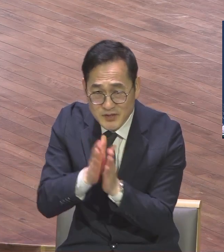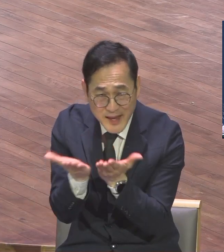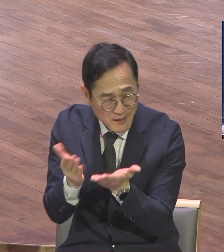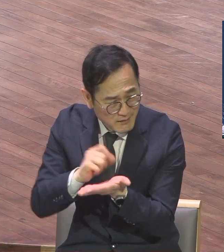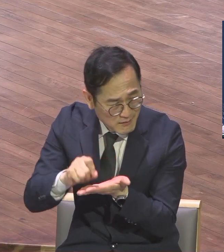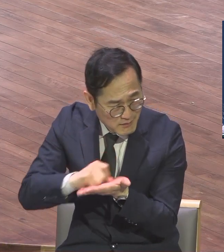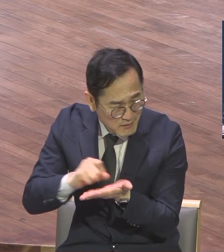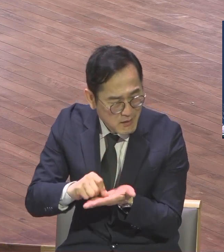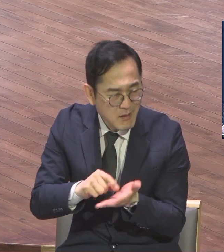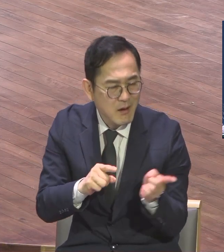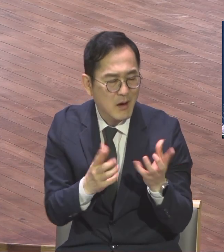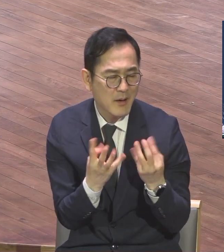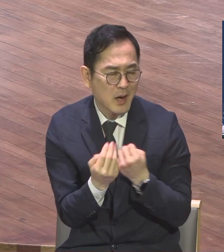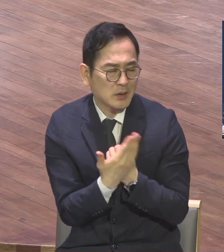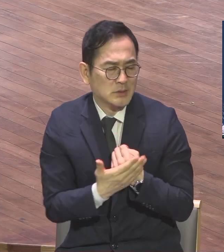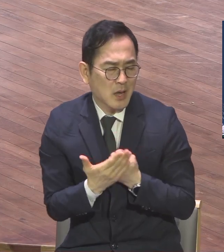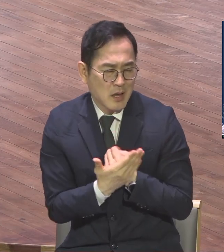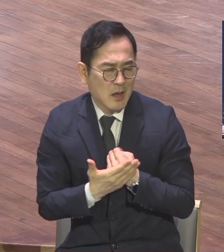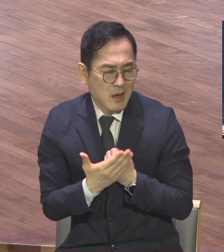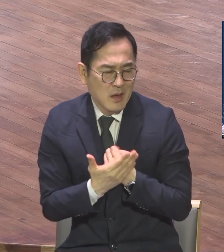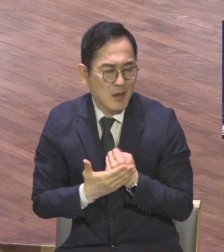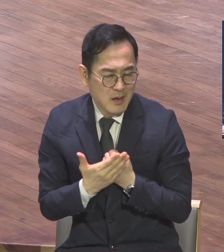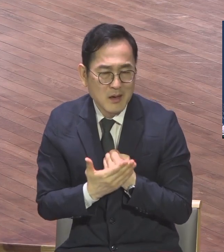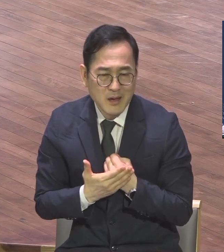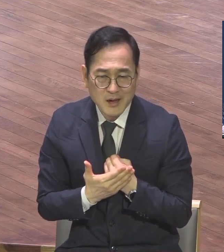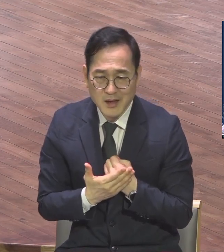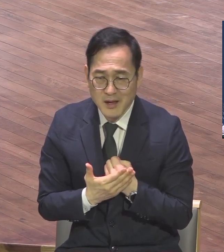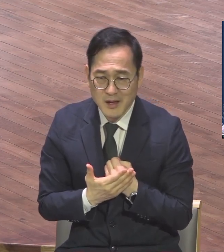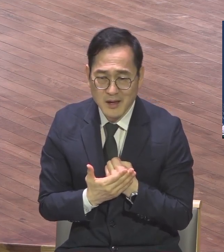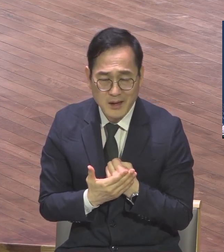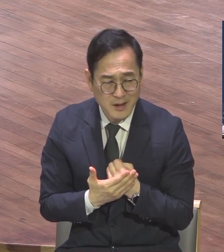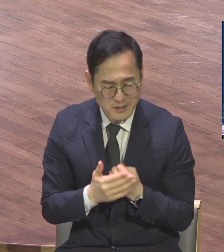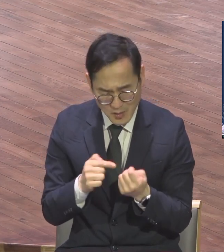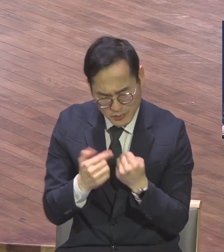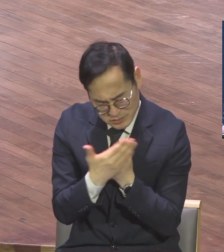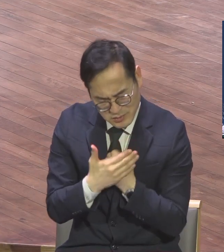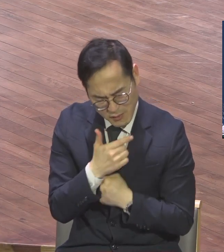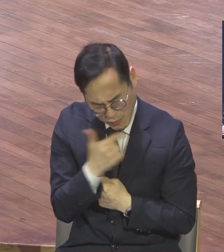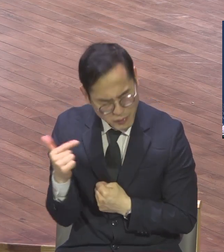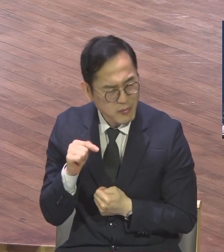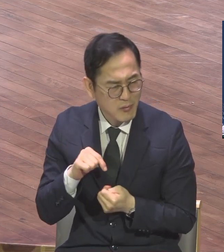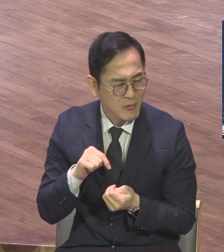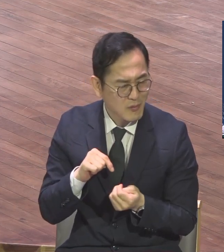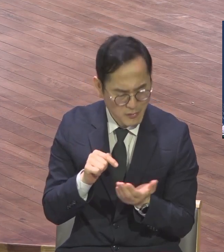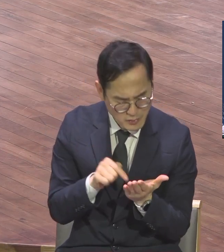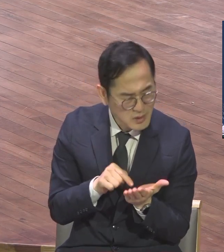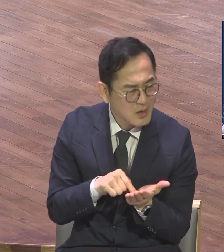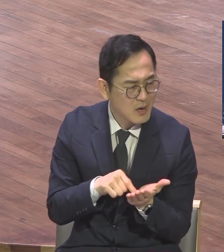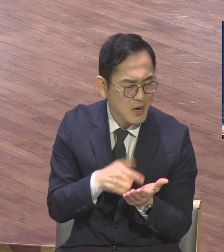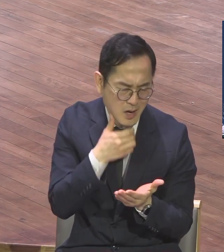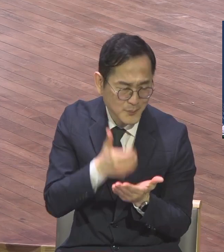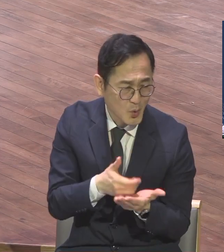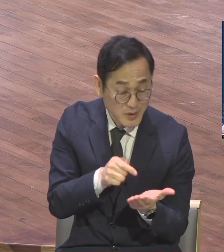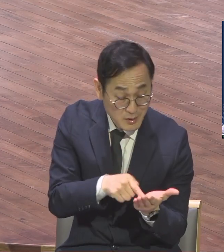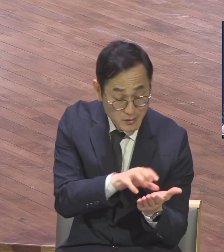설교집 너무 많은 은혜를 받았습니다. 제가 너무 은혜가 되어서 전문을 타이핑을